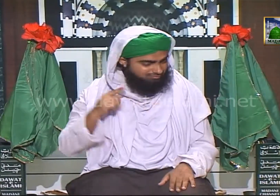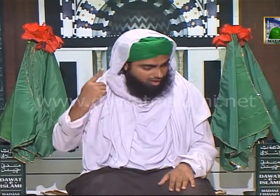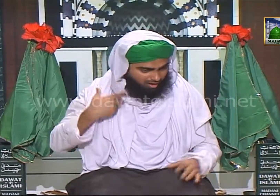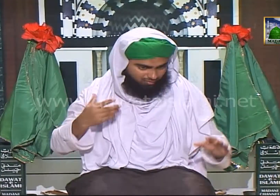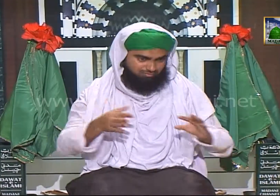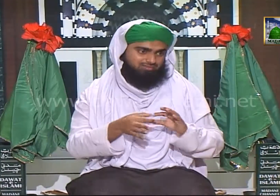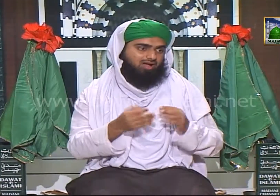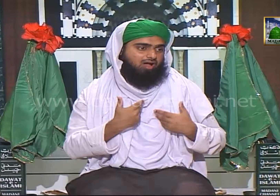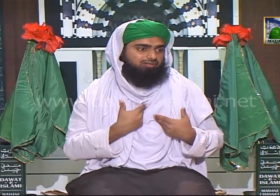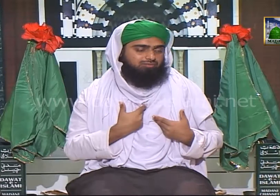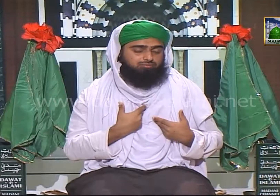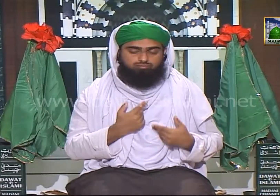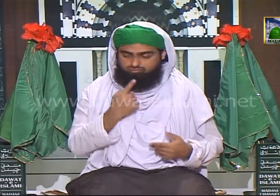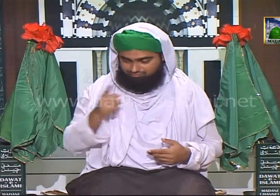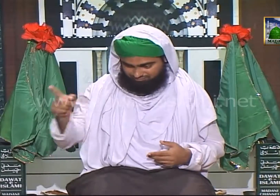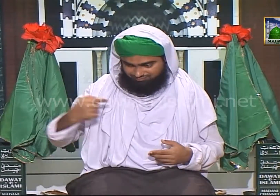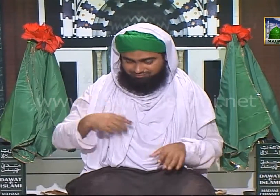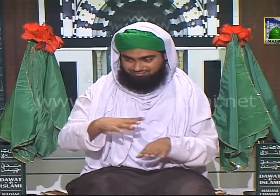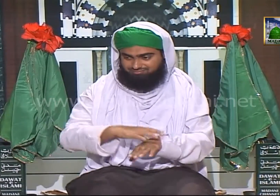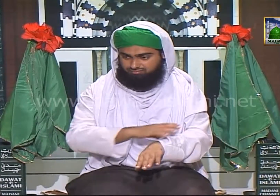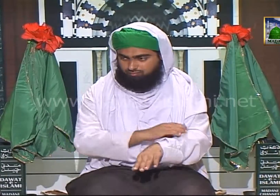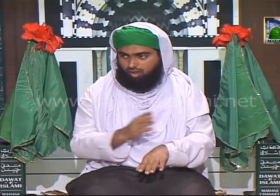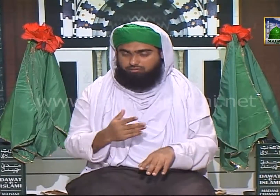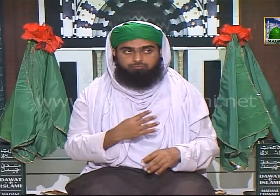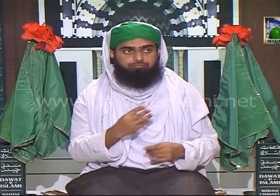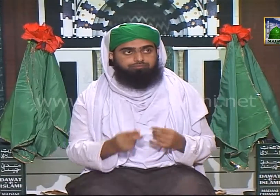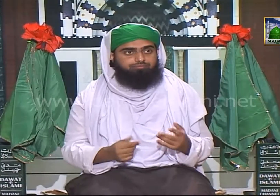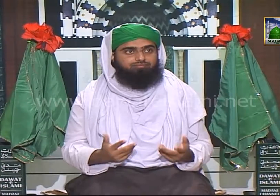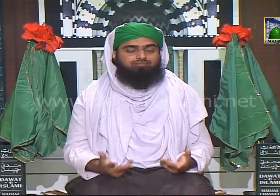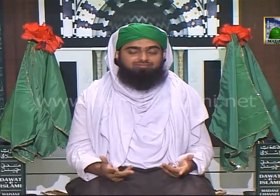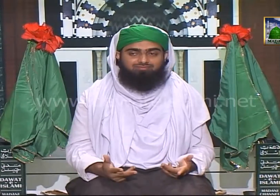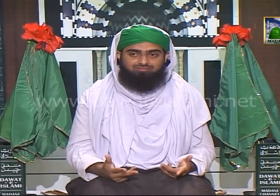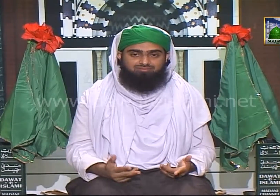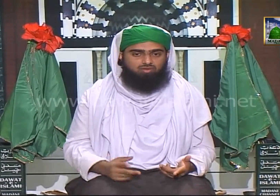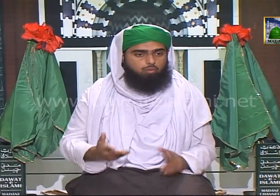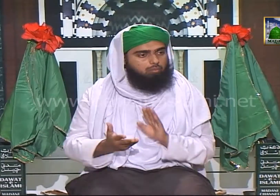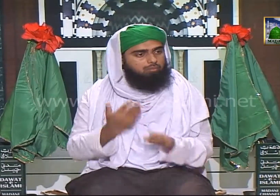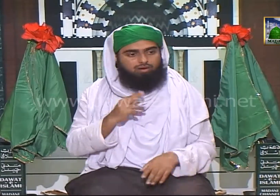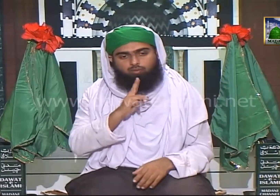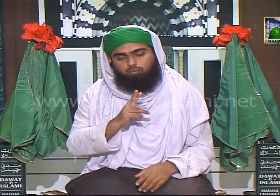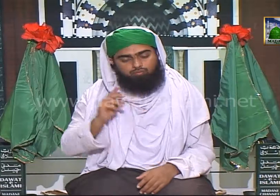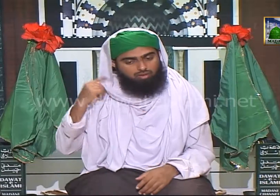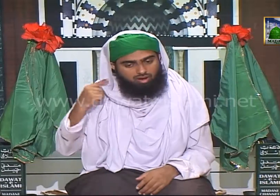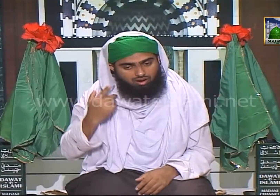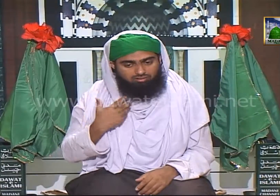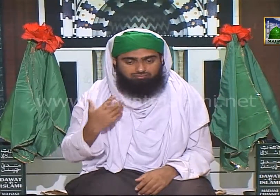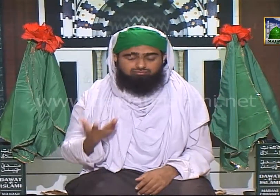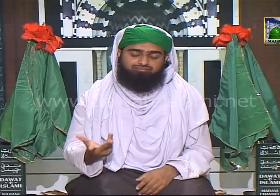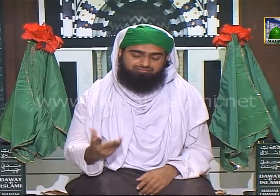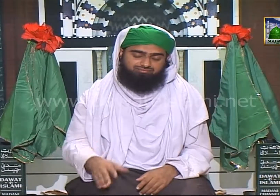काम ही खिदमत करना, लेकिन हर एक खादिम और गुलाम है, लेकिन जरा आपने वो खिदमत उसको सौंपी तो वो आंखें निकालेगा। तो आपने मुझे दावत